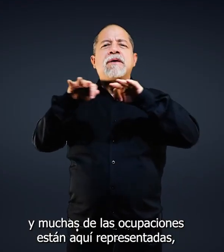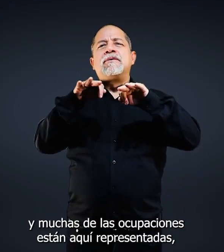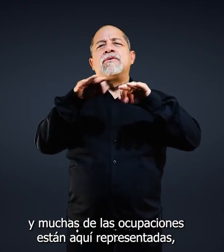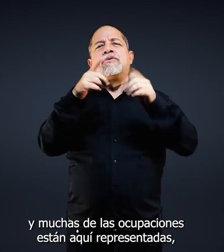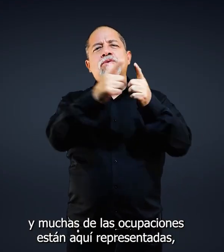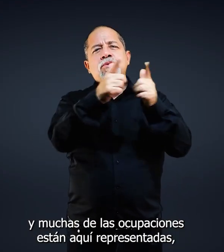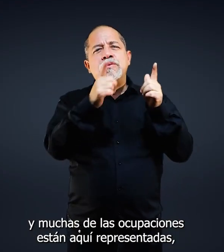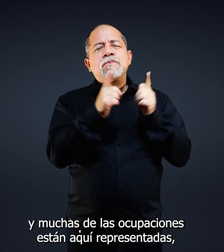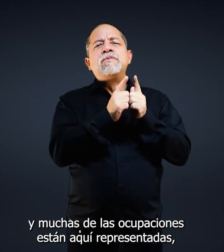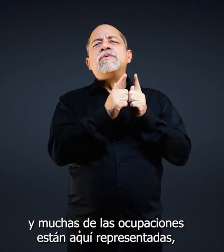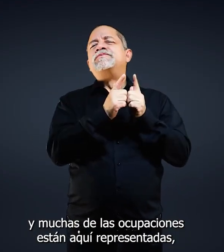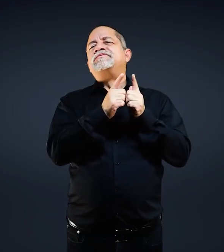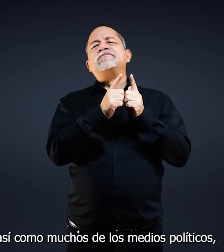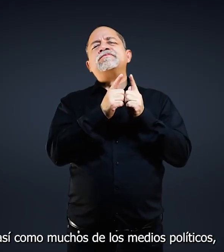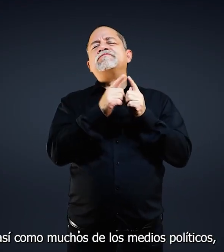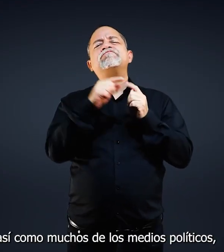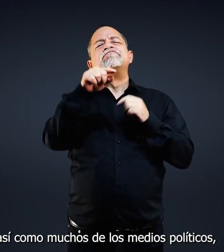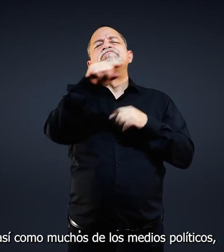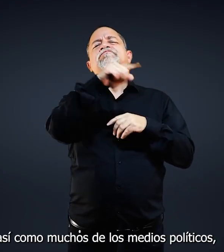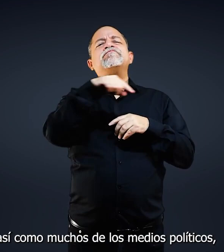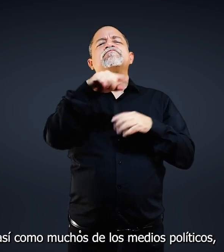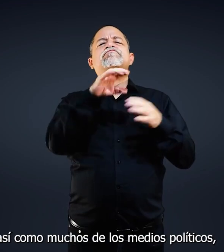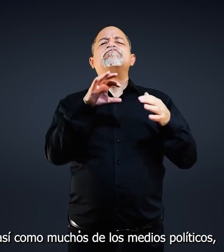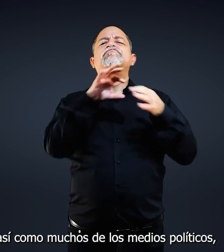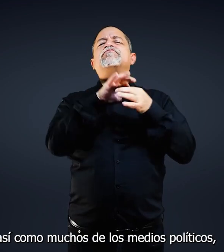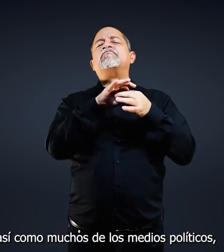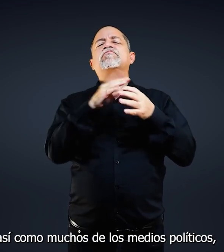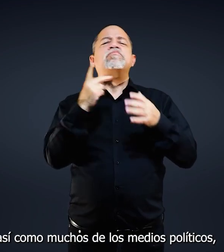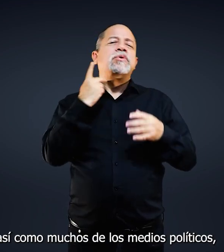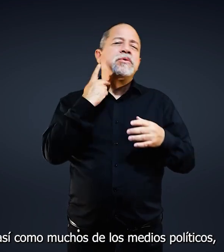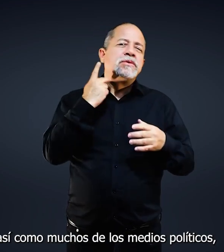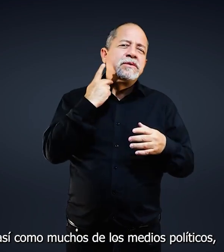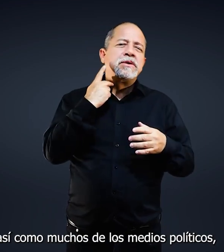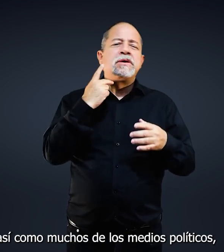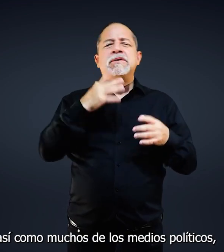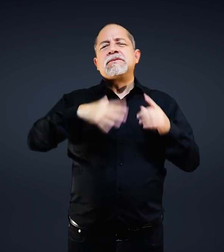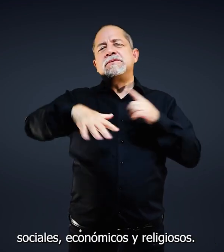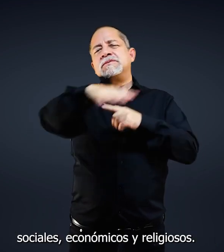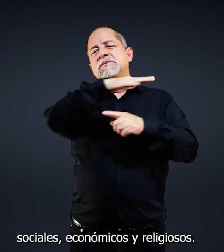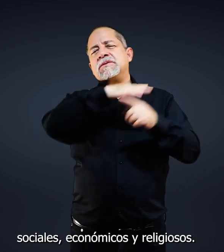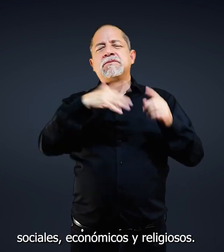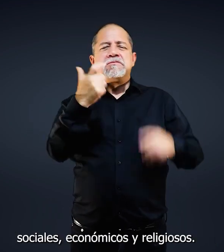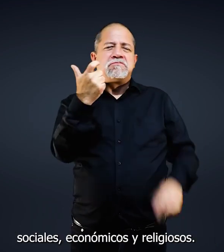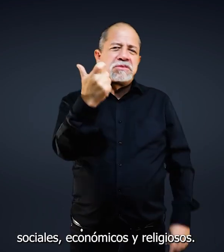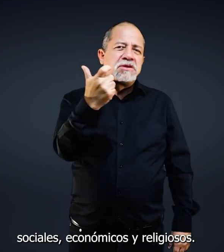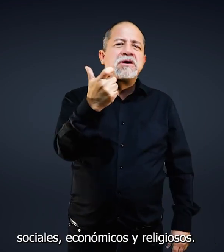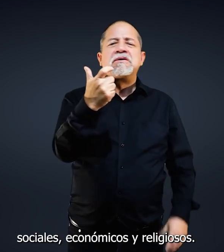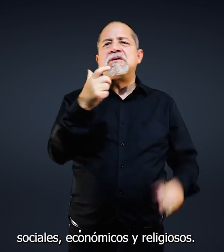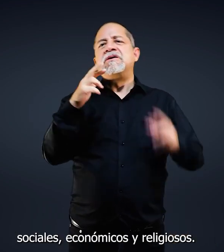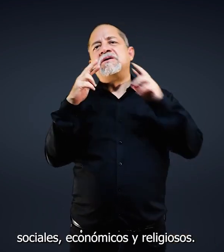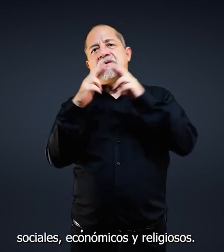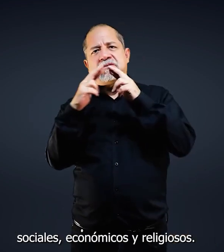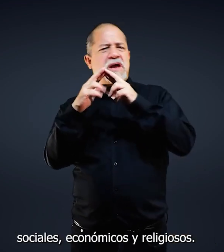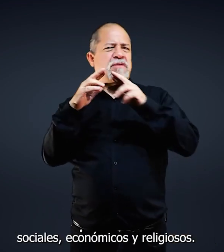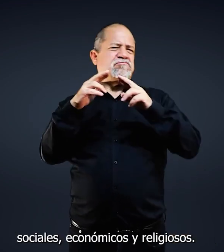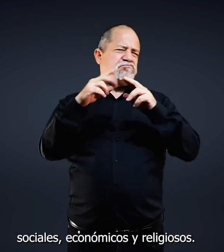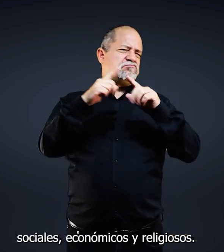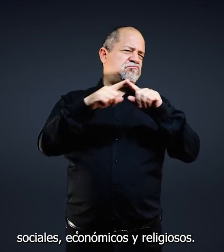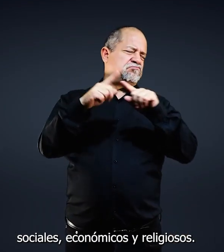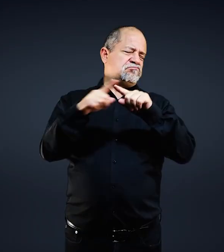están aquí representadas, así como muchos de los medios políticos, sociales, económicos y religiosos.